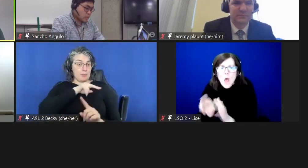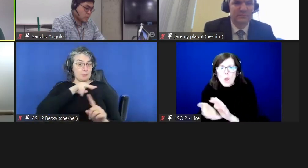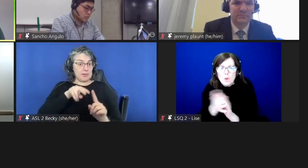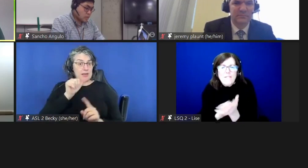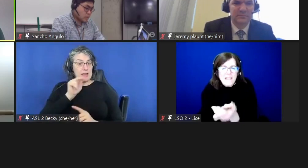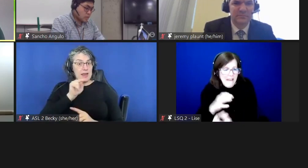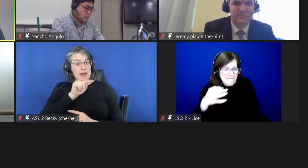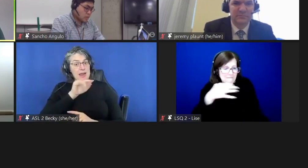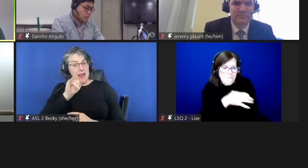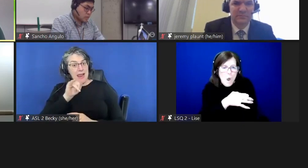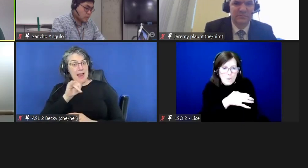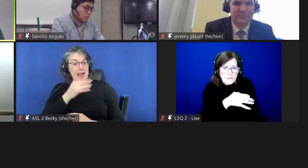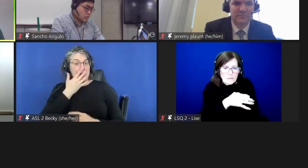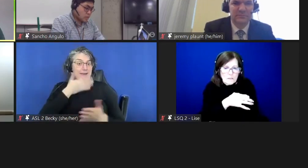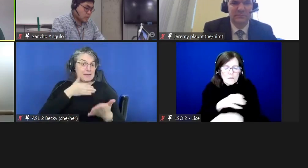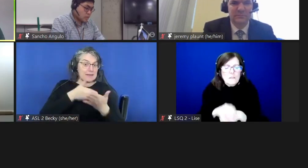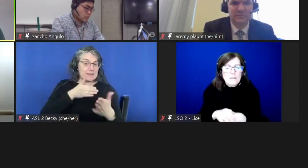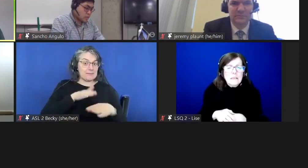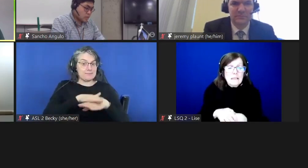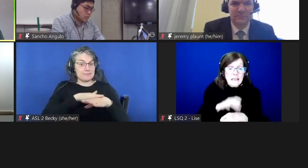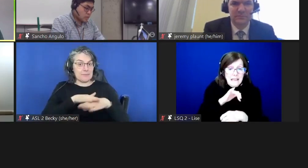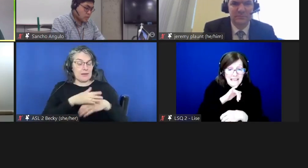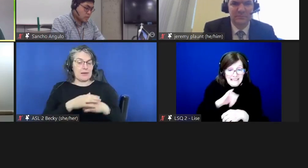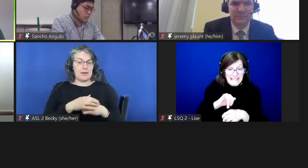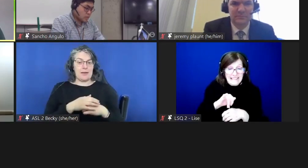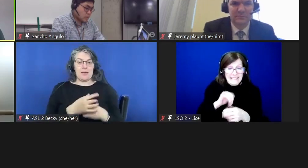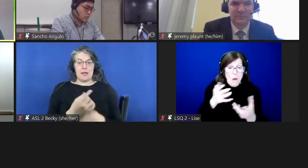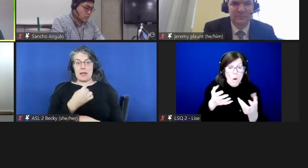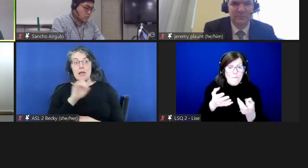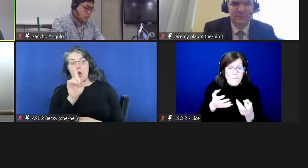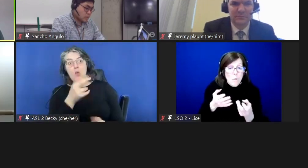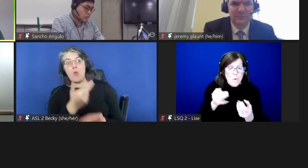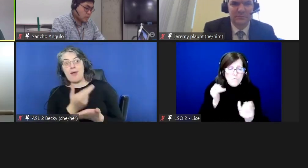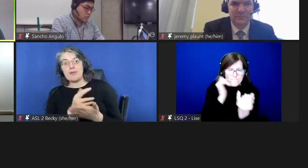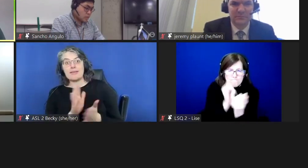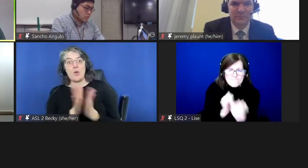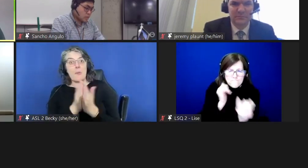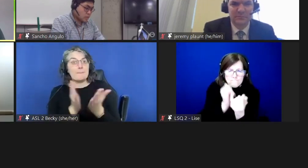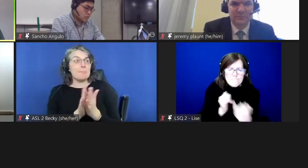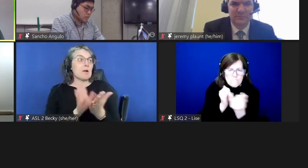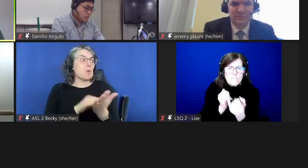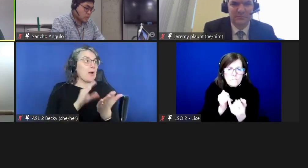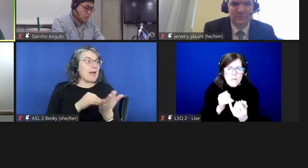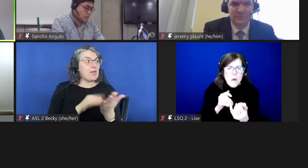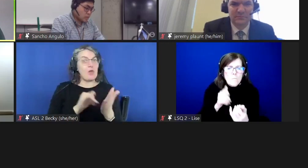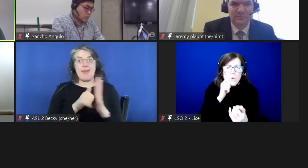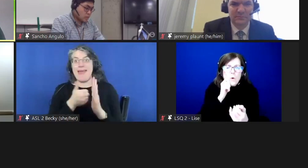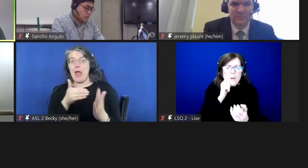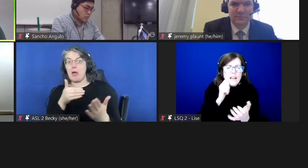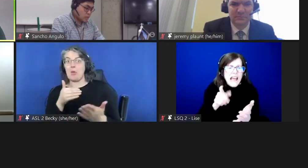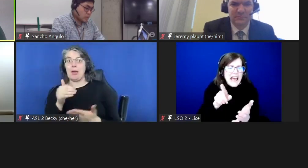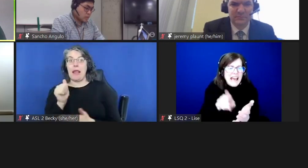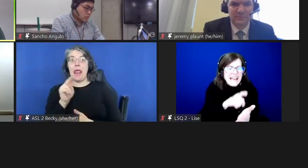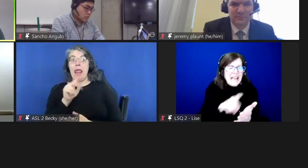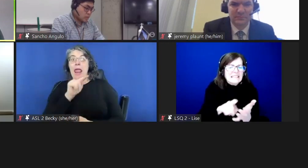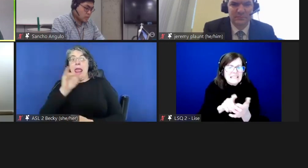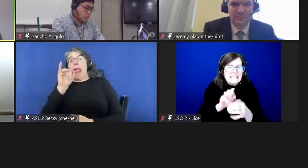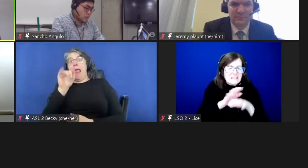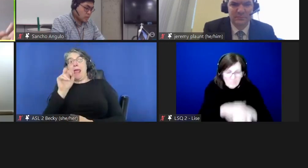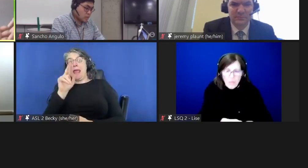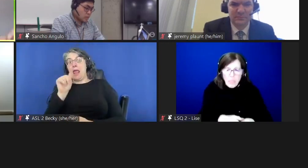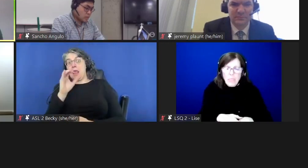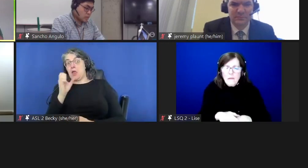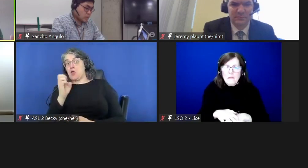donc, je pense que si l'on veut lutter contre le racisme, ce que je fais depuis le 20, alors j'entends ces questions jour après jour, où est-ce que je